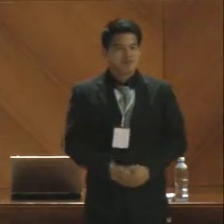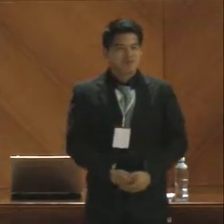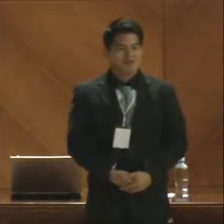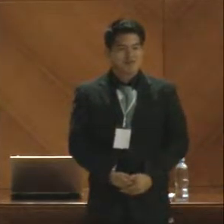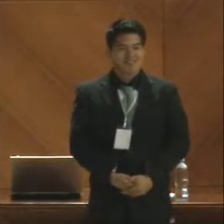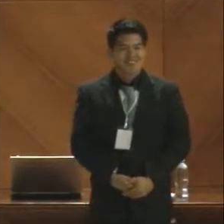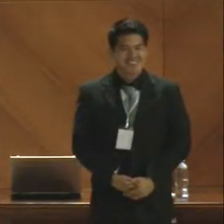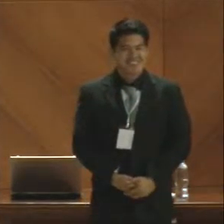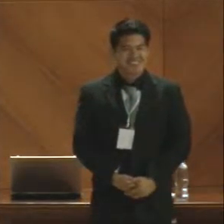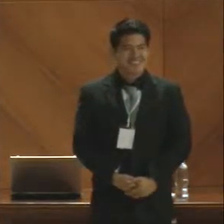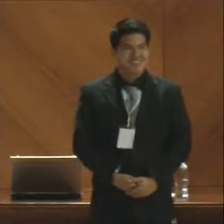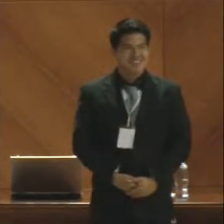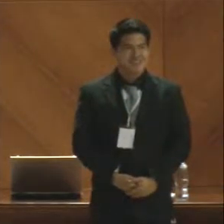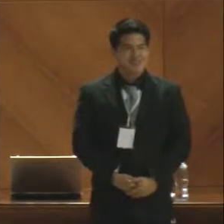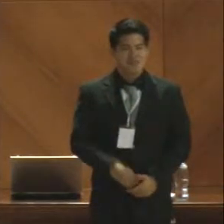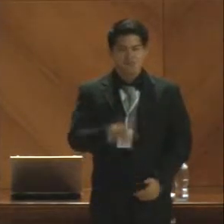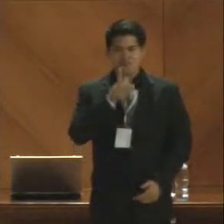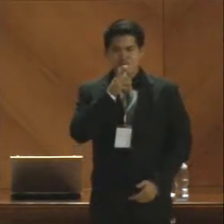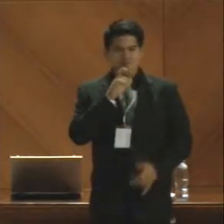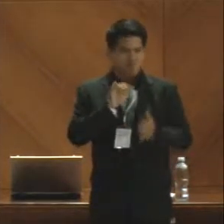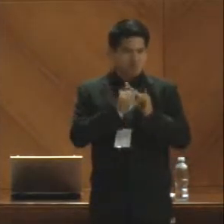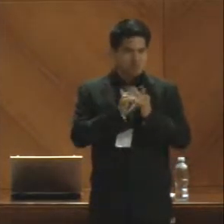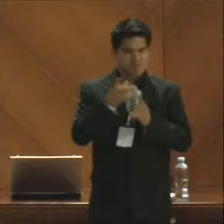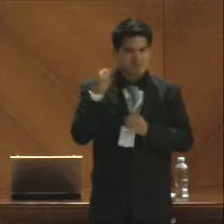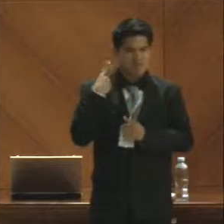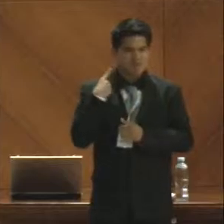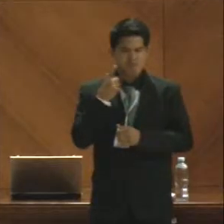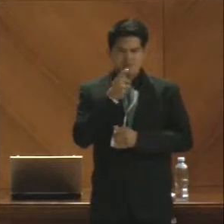¿Sí? ¿Sí saben quién es el dueño de WhatsApp?